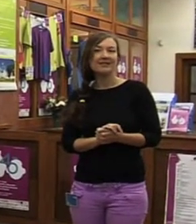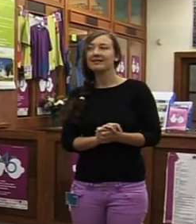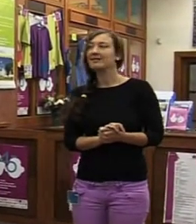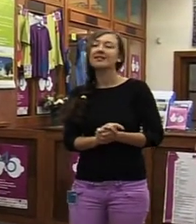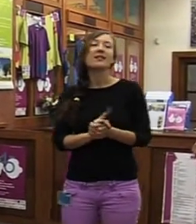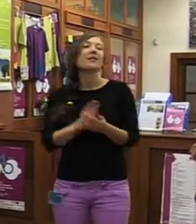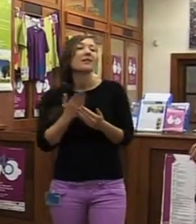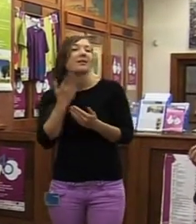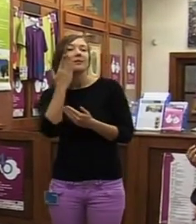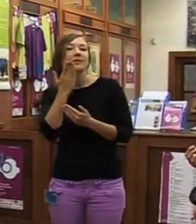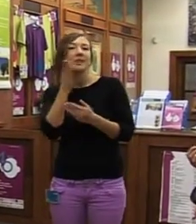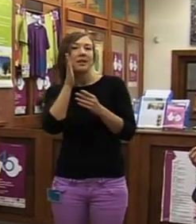že se jeví nová spolupráce.